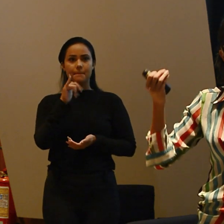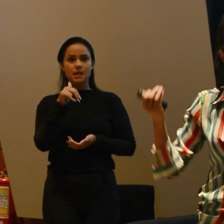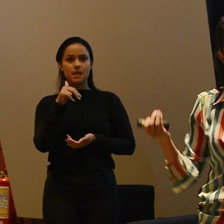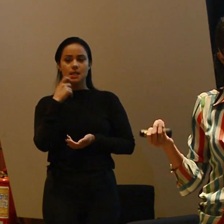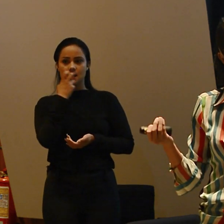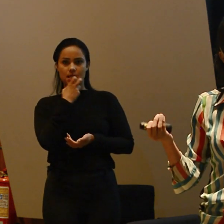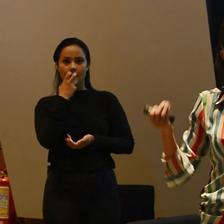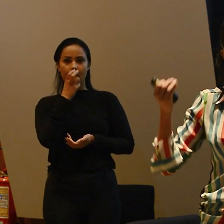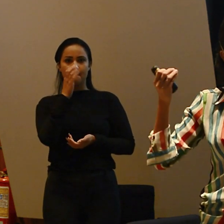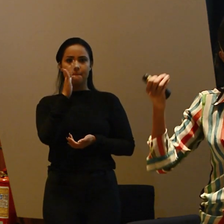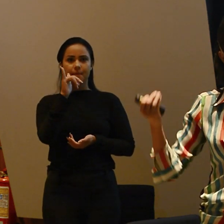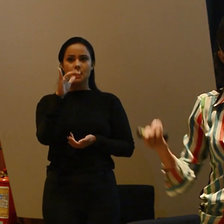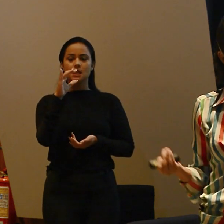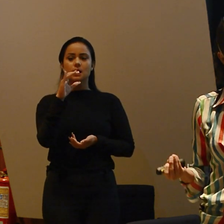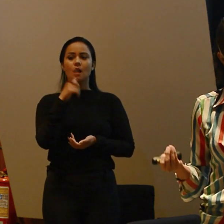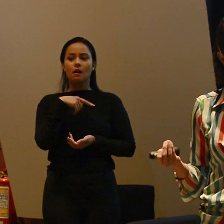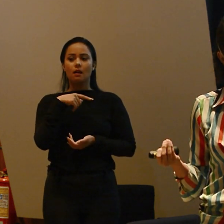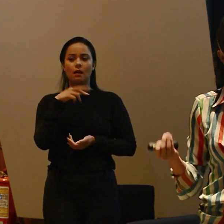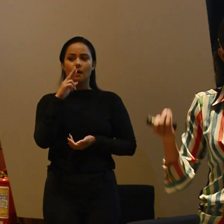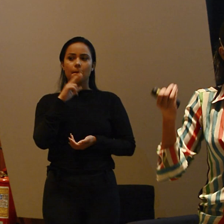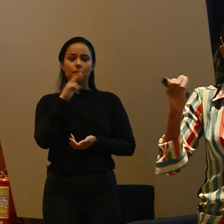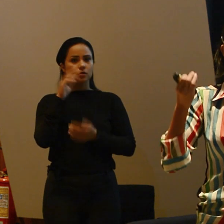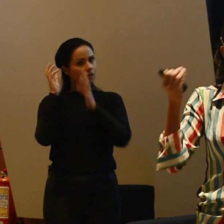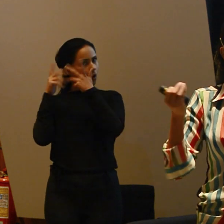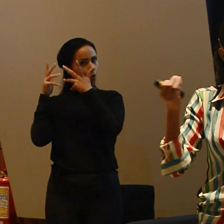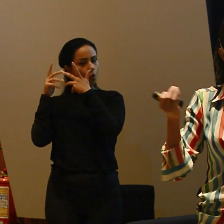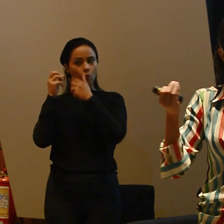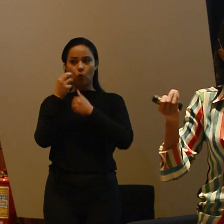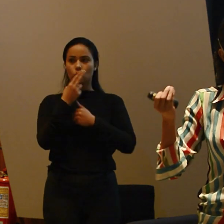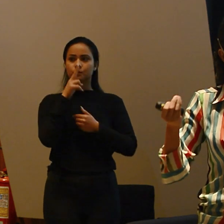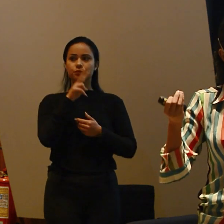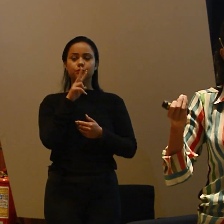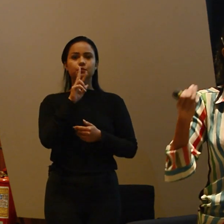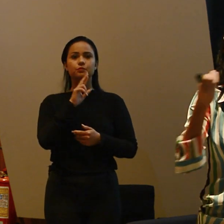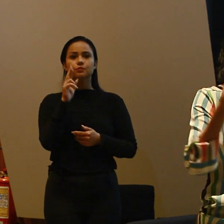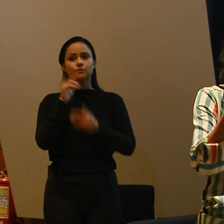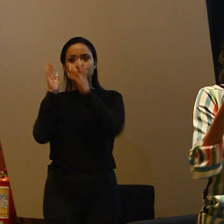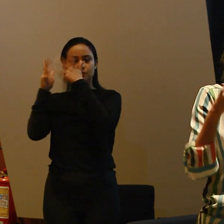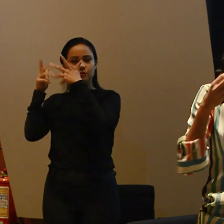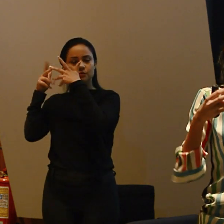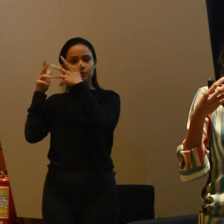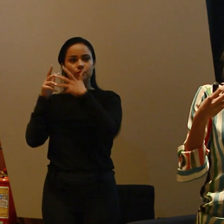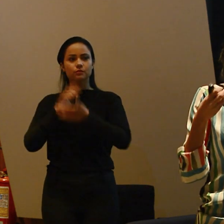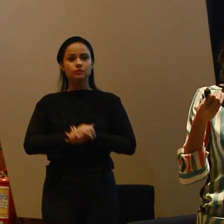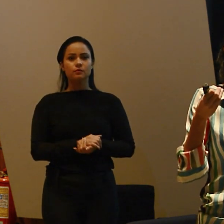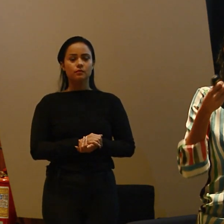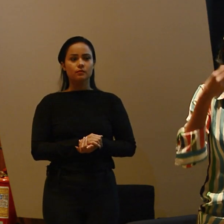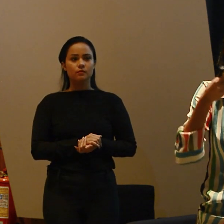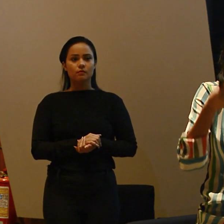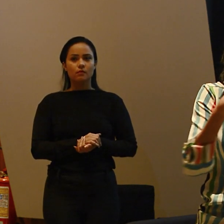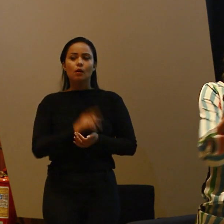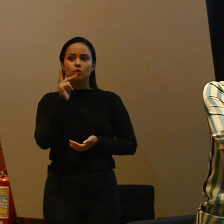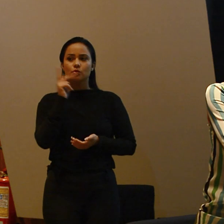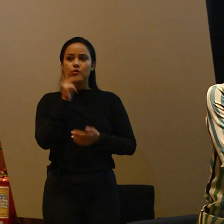binauralidade no BIC, que é uma resposta de neurônio, e ver se essa resposta de neurônio